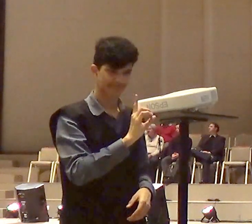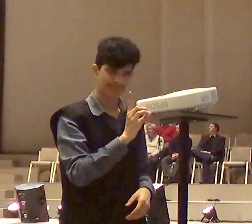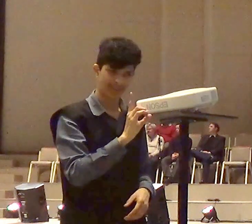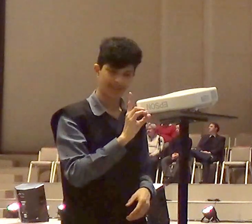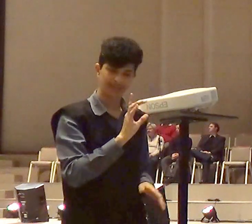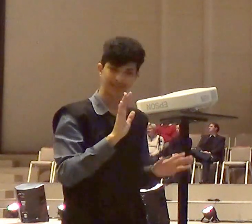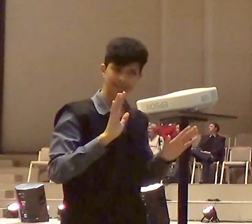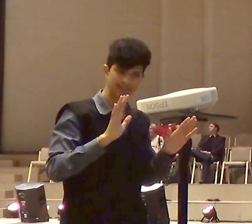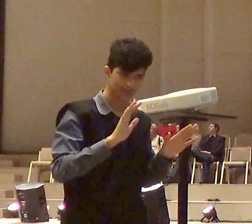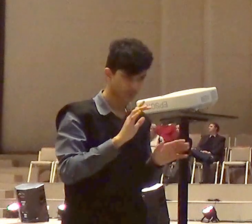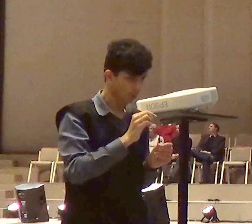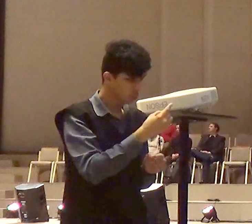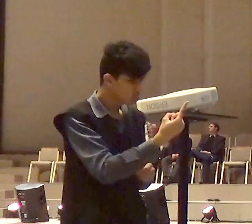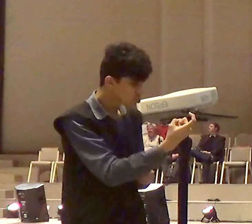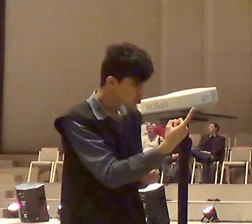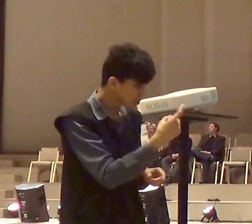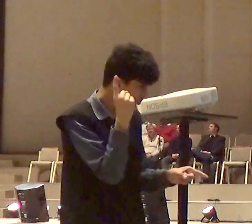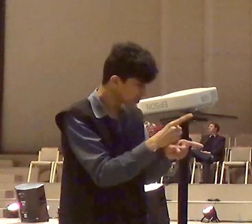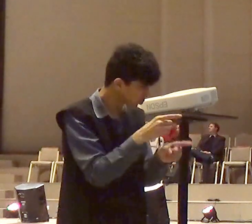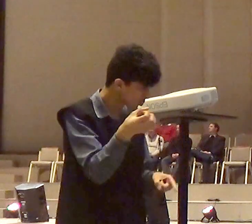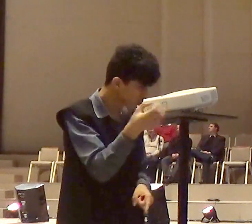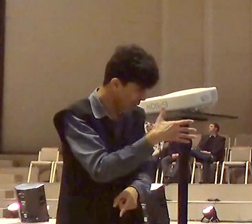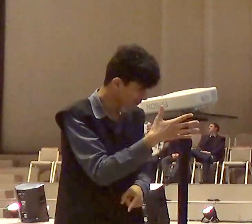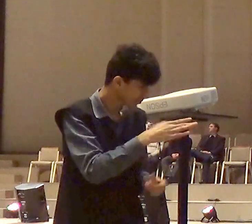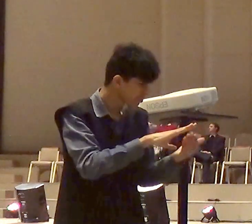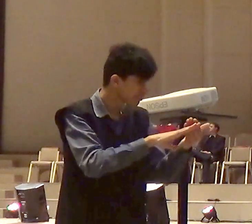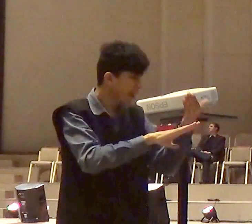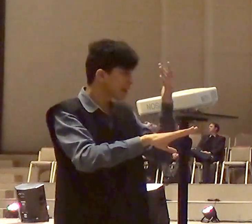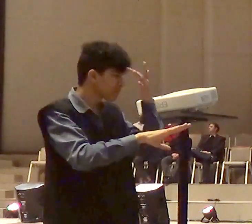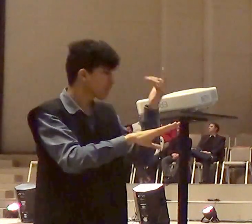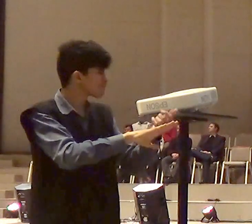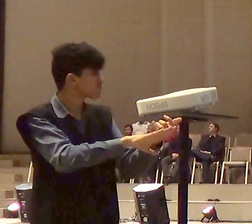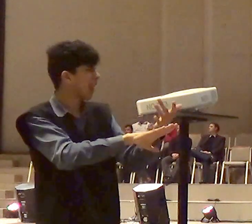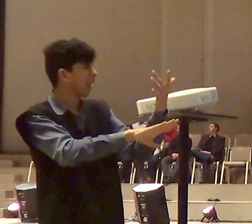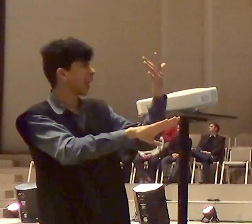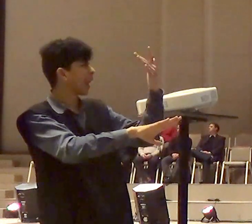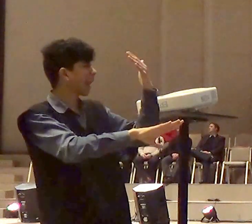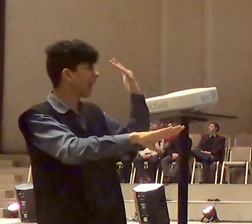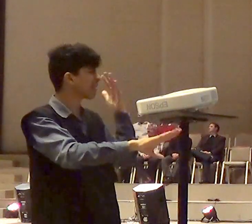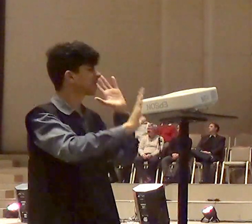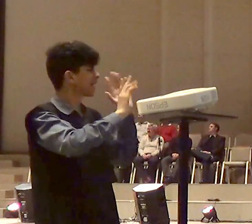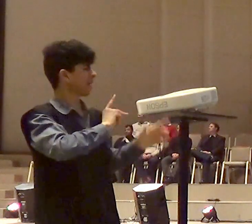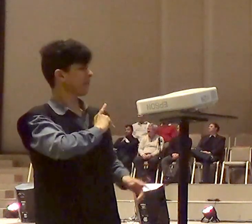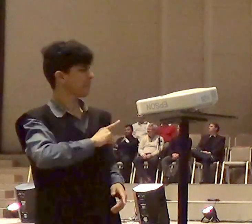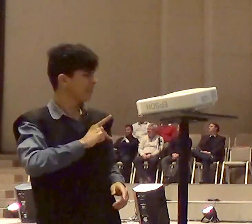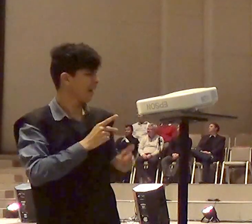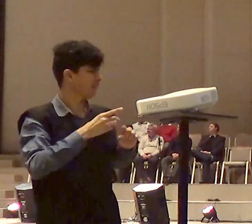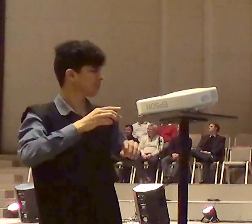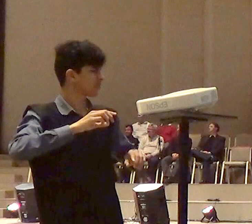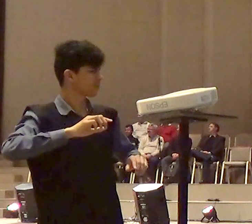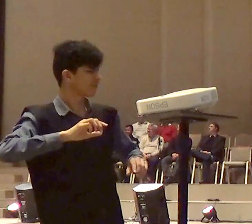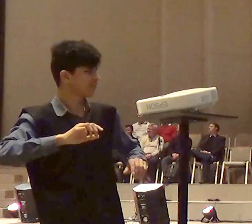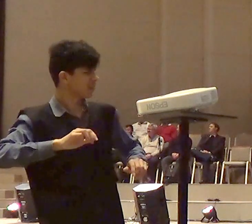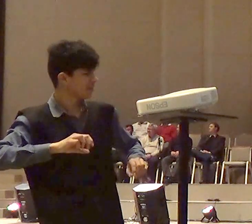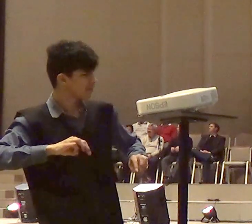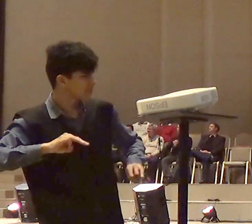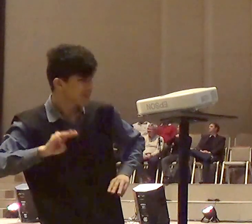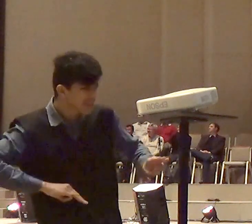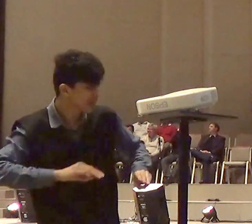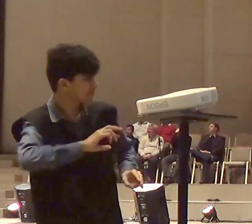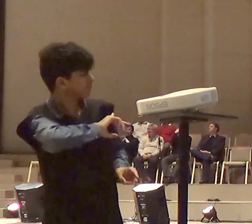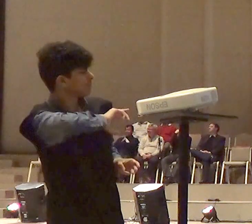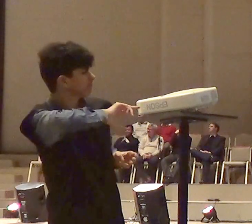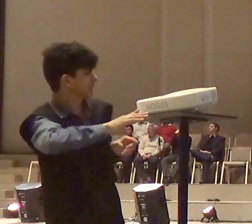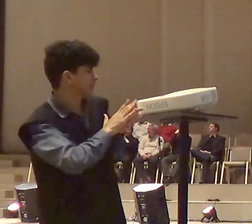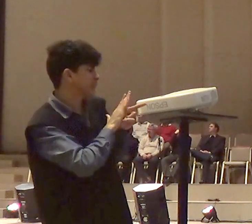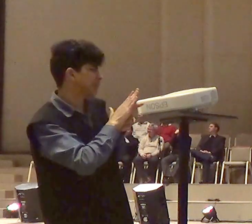você é o único você nem Paulo pensou nisso né toma